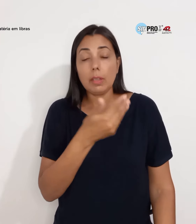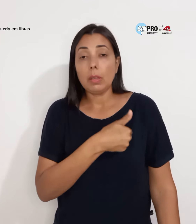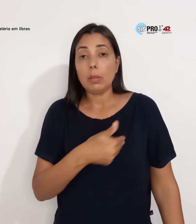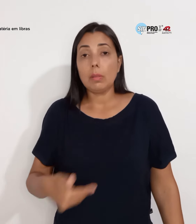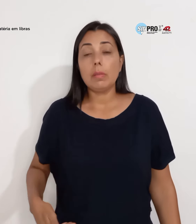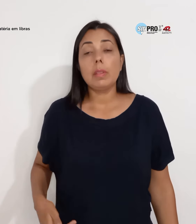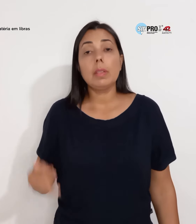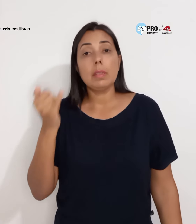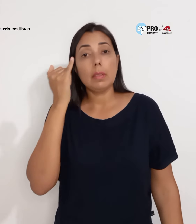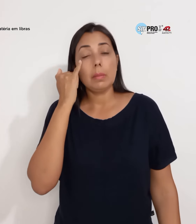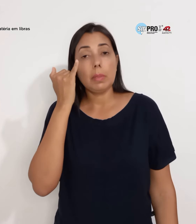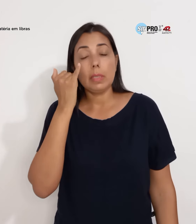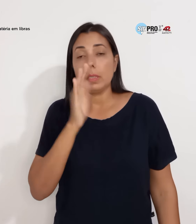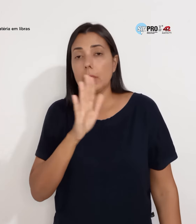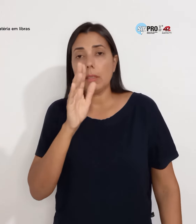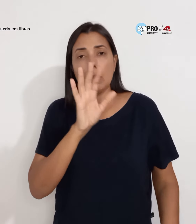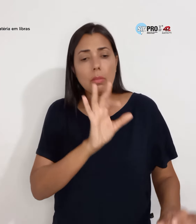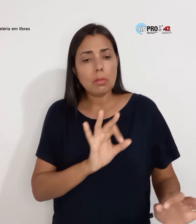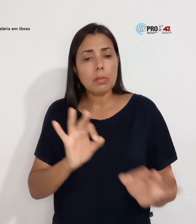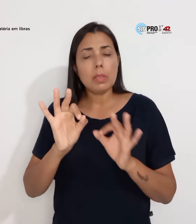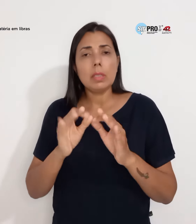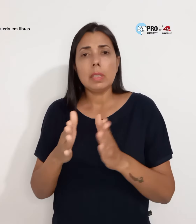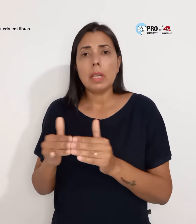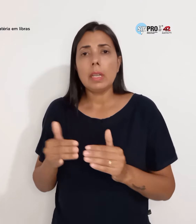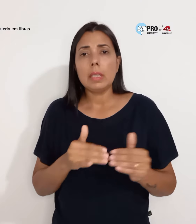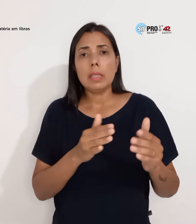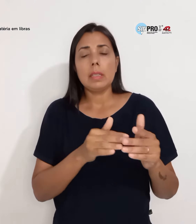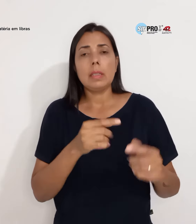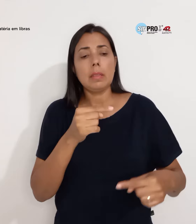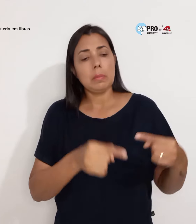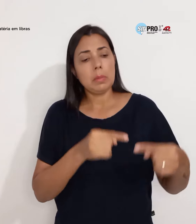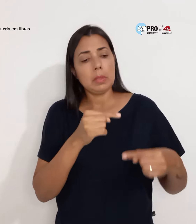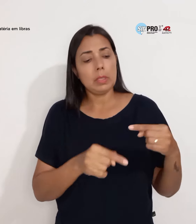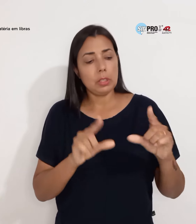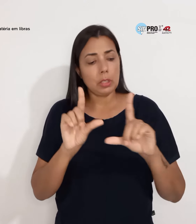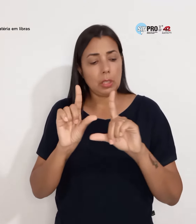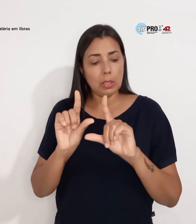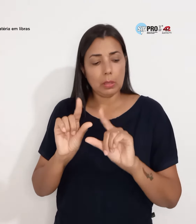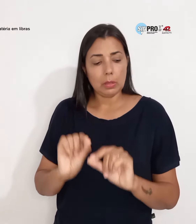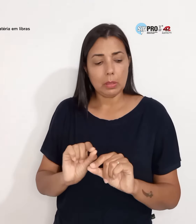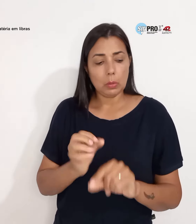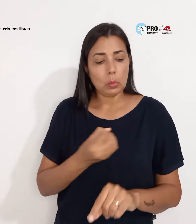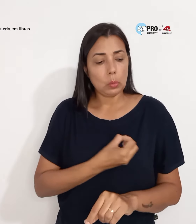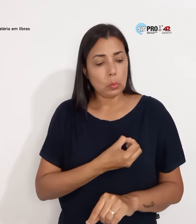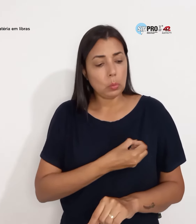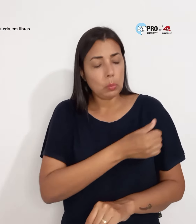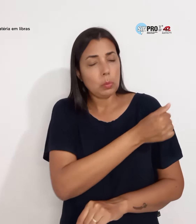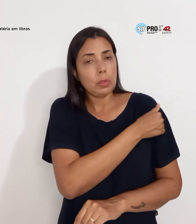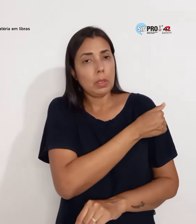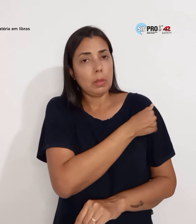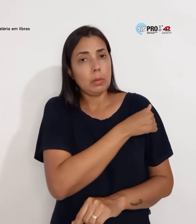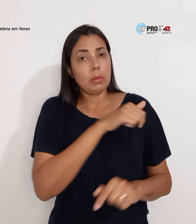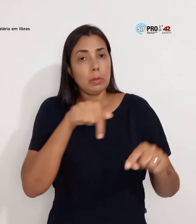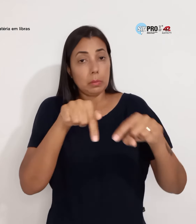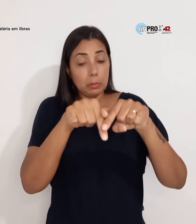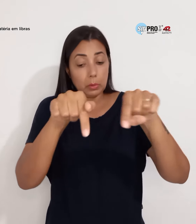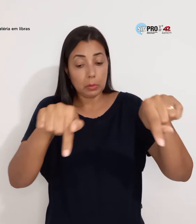governo ibanês não visam a atender à política de redução do número de estudantes por sala